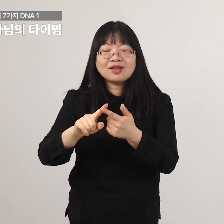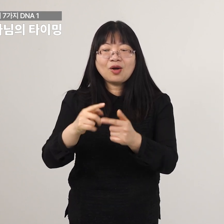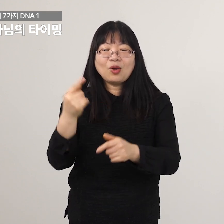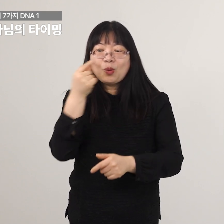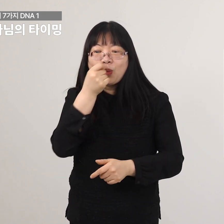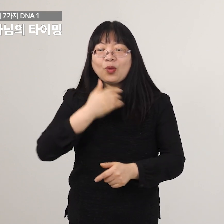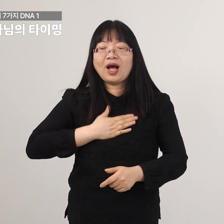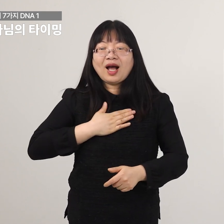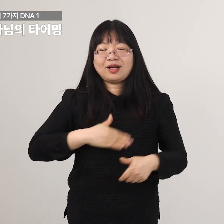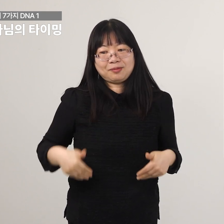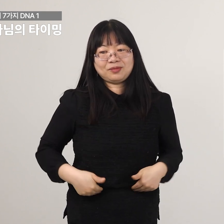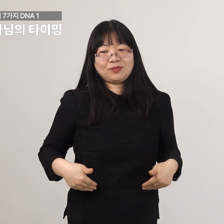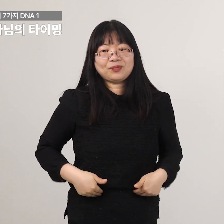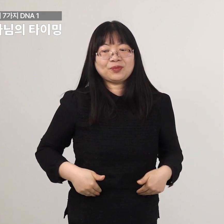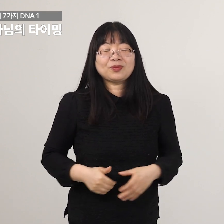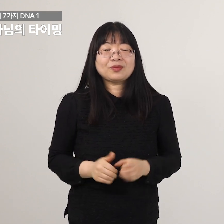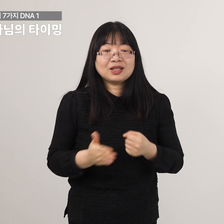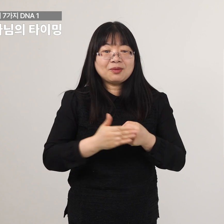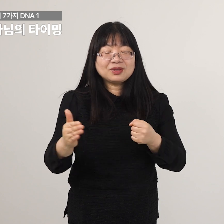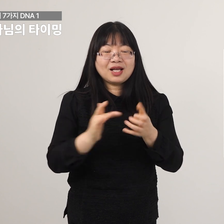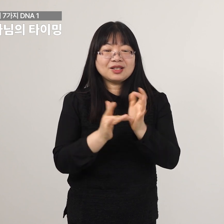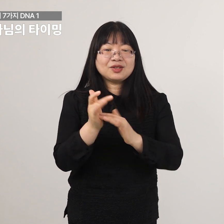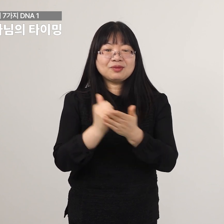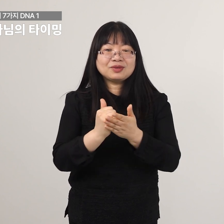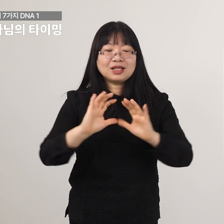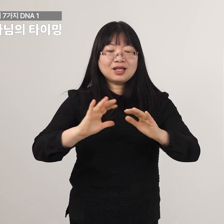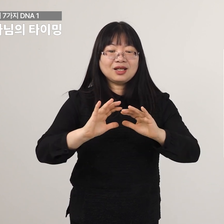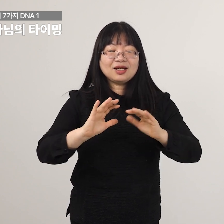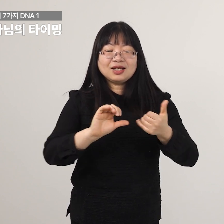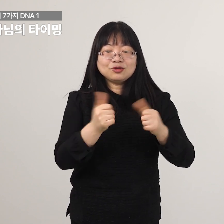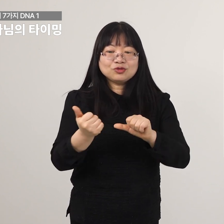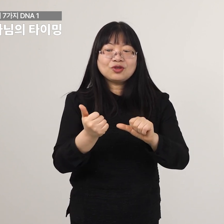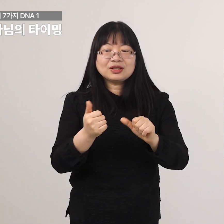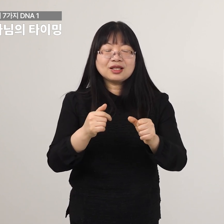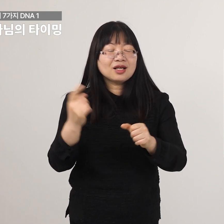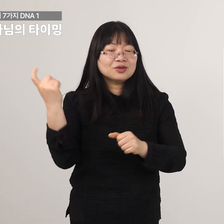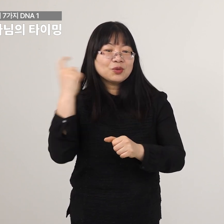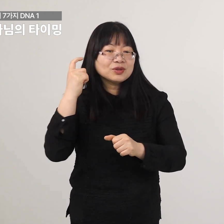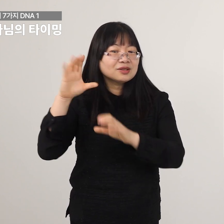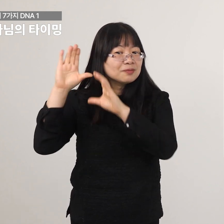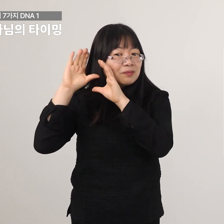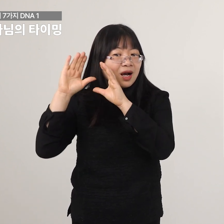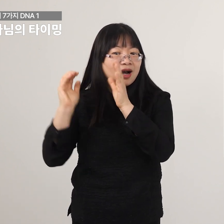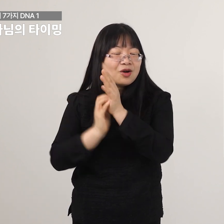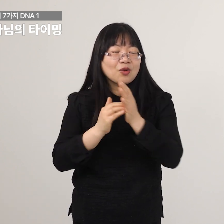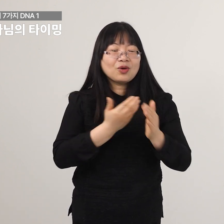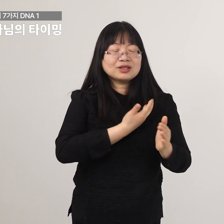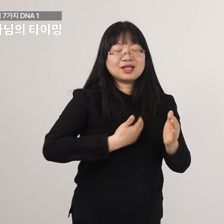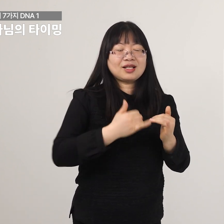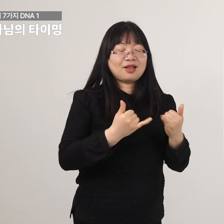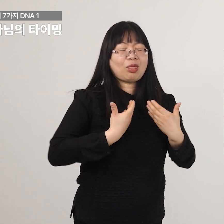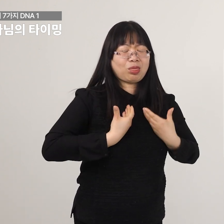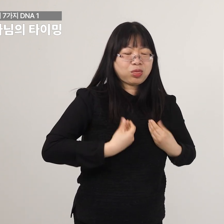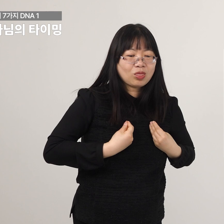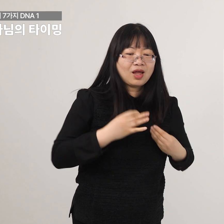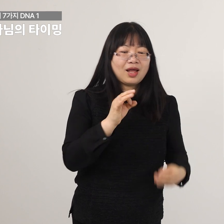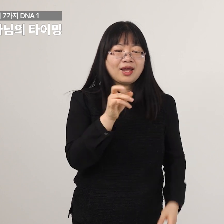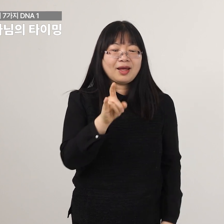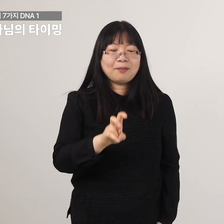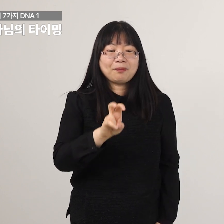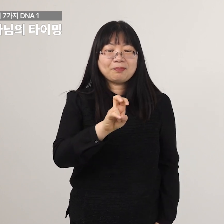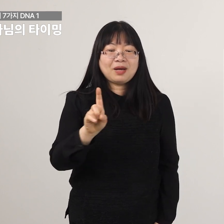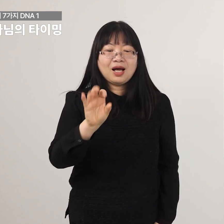아니에요. 예수님 돌아가셨다는 소리 듣고 제자들이 낙심이 돼서 엠마오로